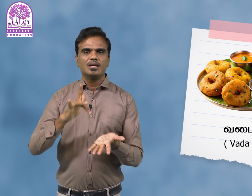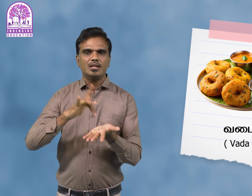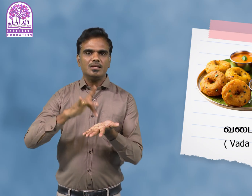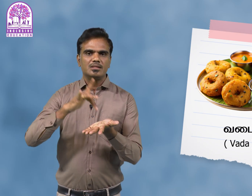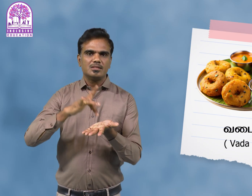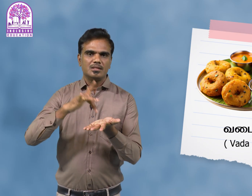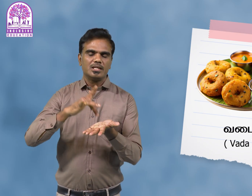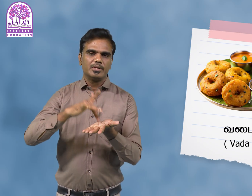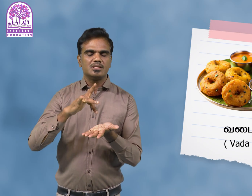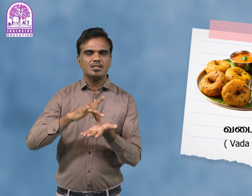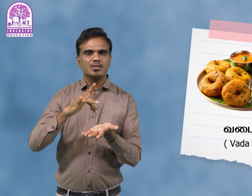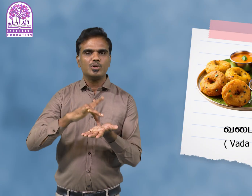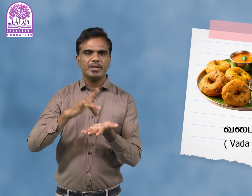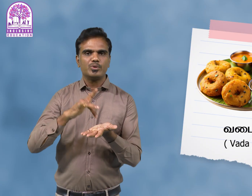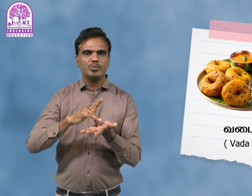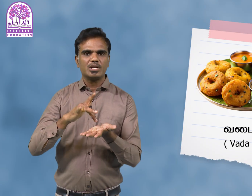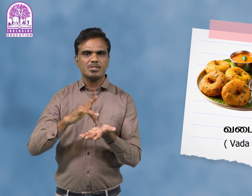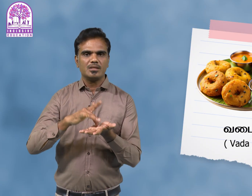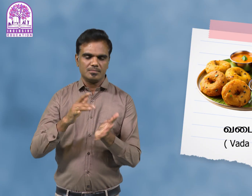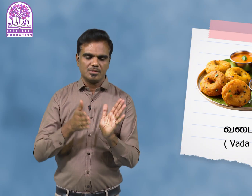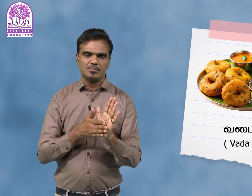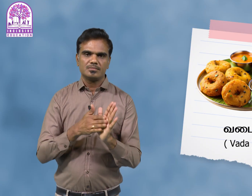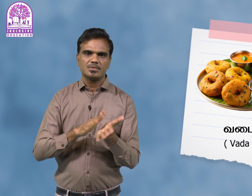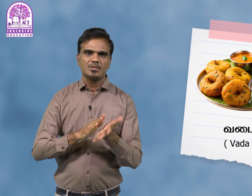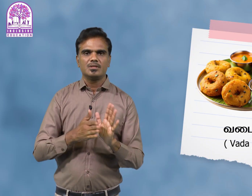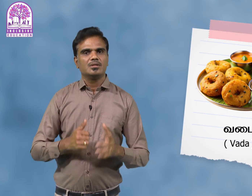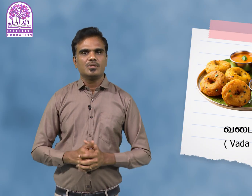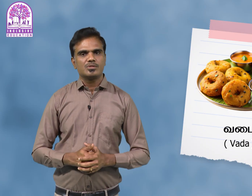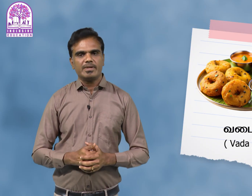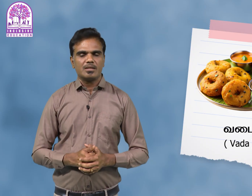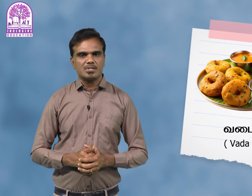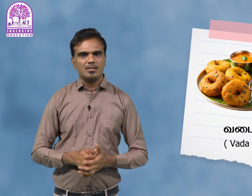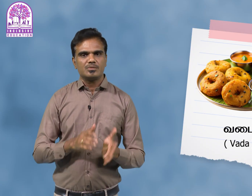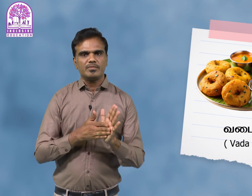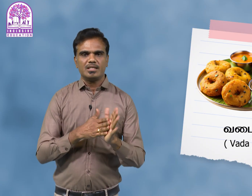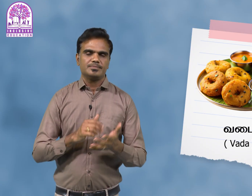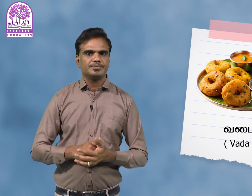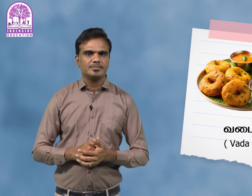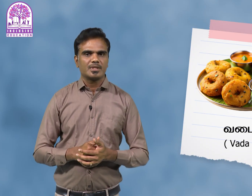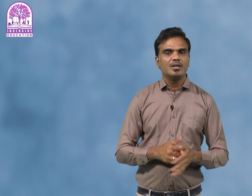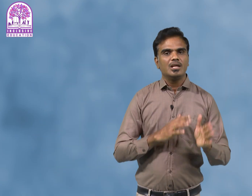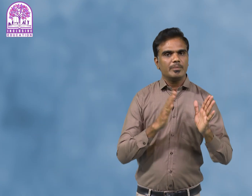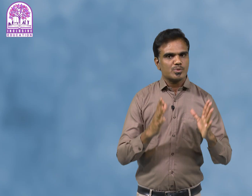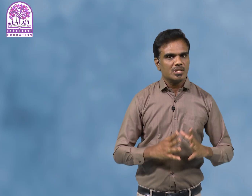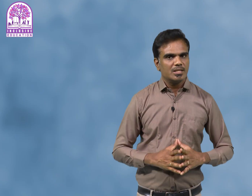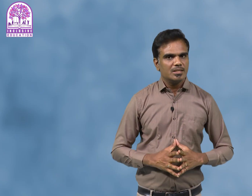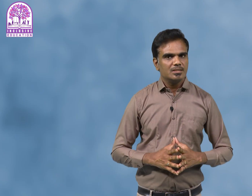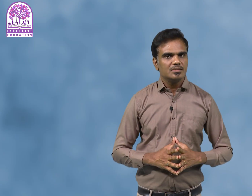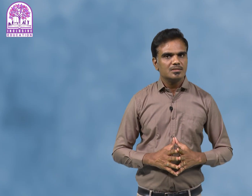இதில் நீங்கள் இப்படி சின்ன ஹோல் மாதிரி கூட போட்டு காமிச்சிக்கலாம். ஸோ வடை காமிச்சிக்கலாம். ஸோ வடை. இப்போ சொன்னது என்னது,